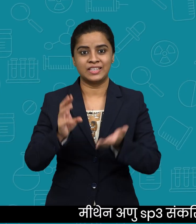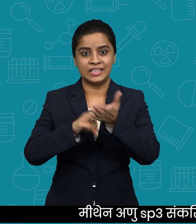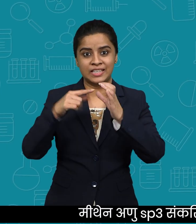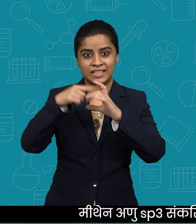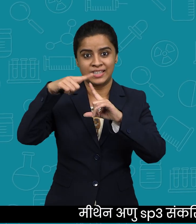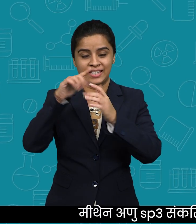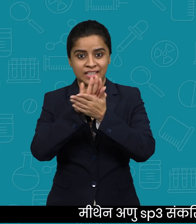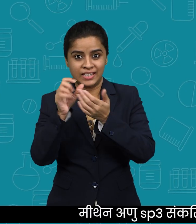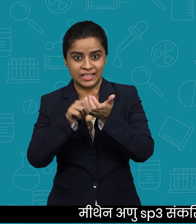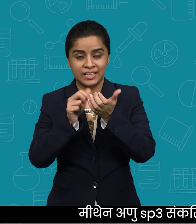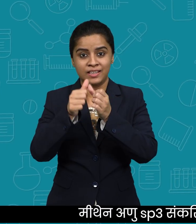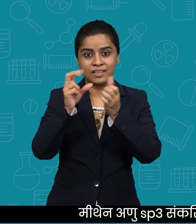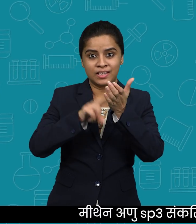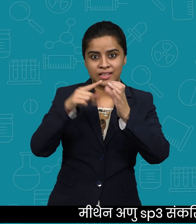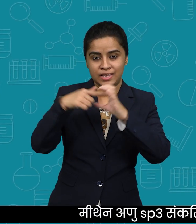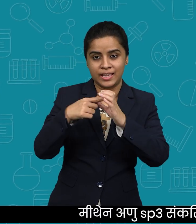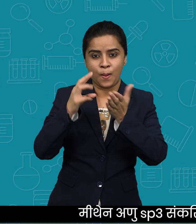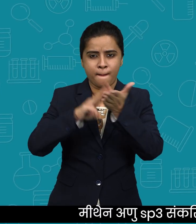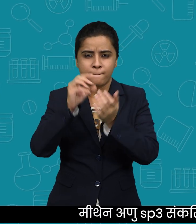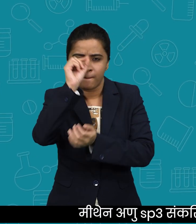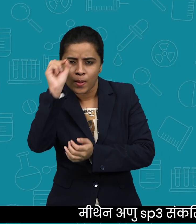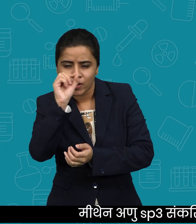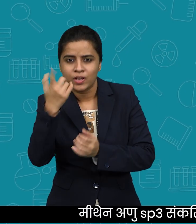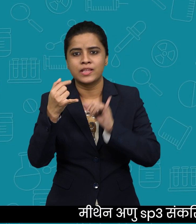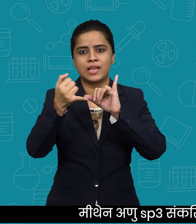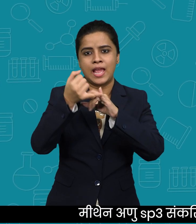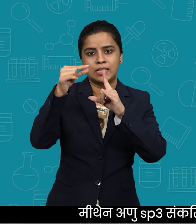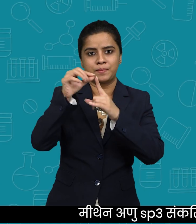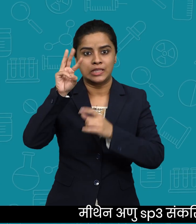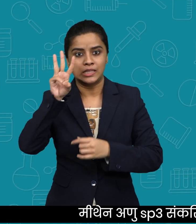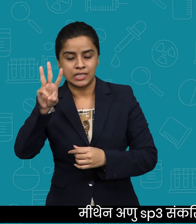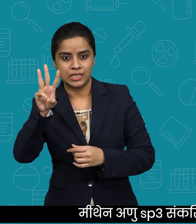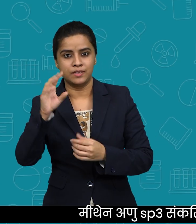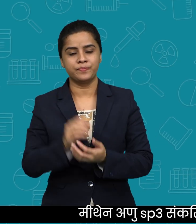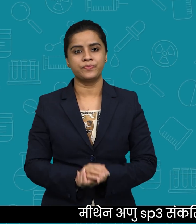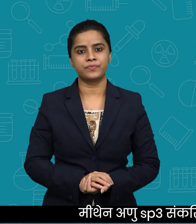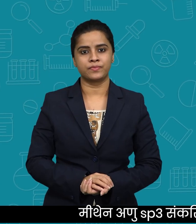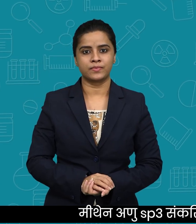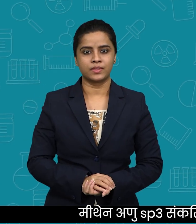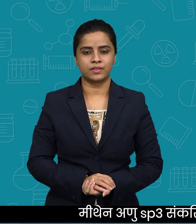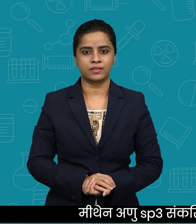मीथेन अणु sp3 संकरित है तो इसमें चतुष्फलक संरचना